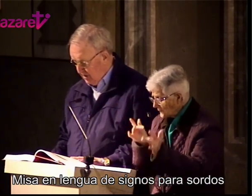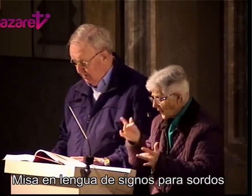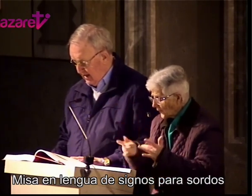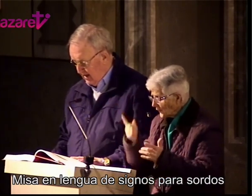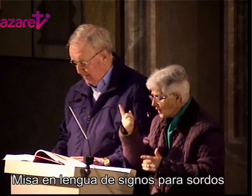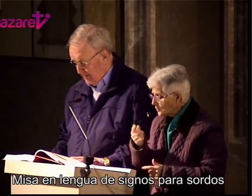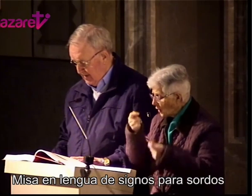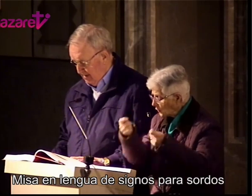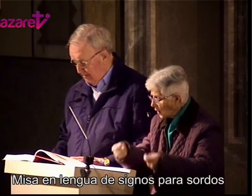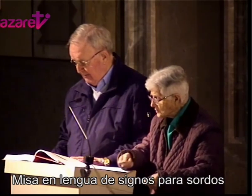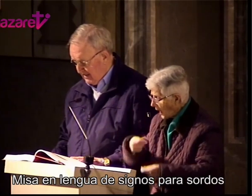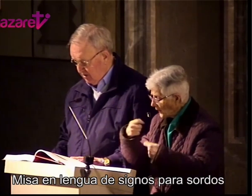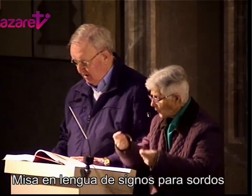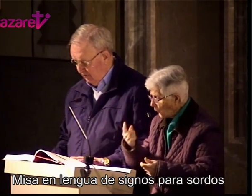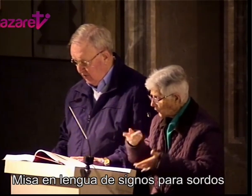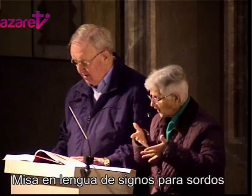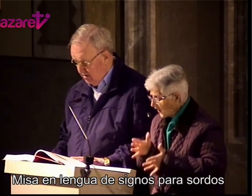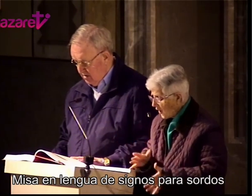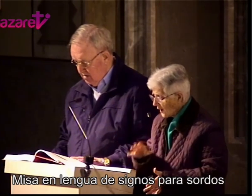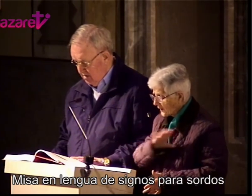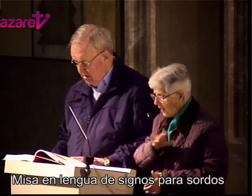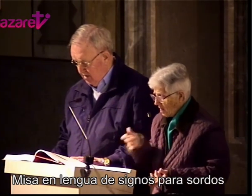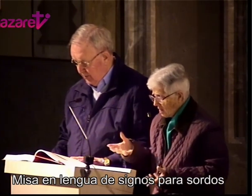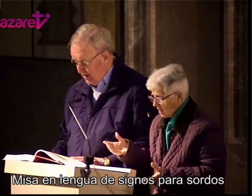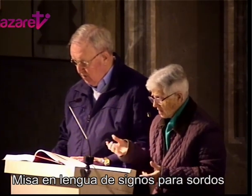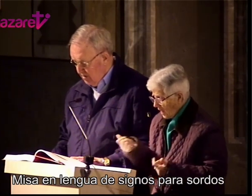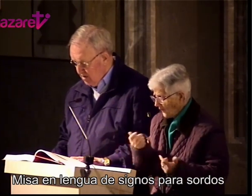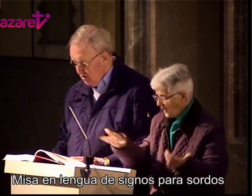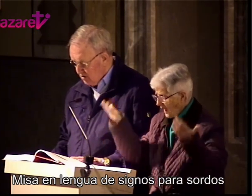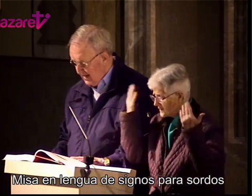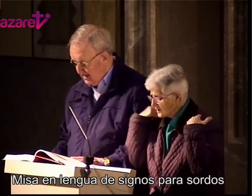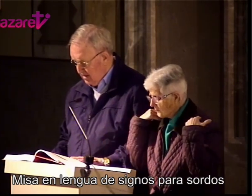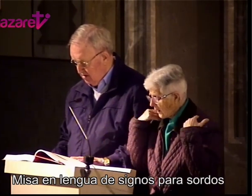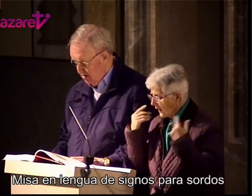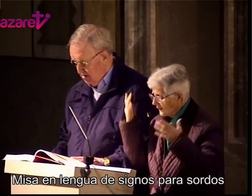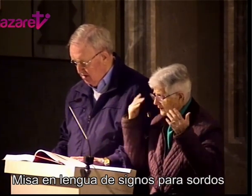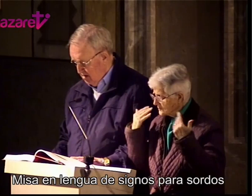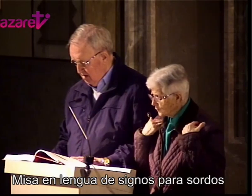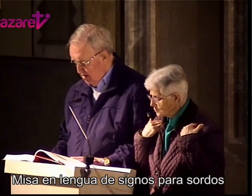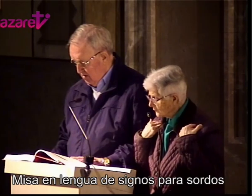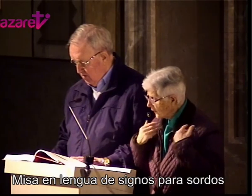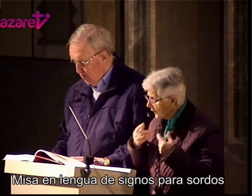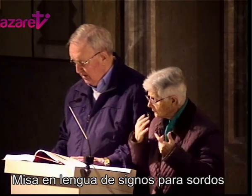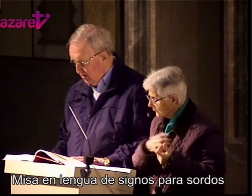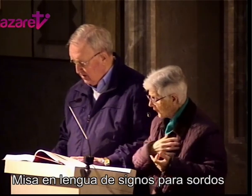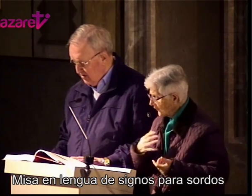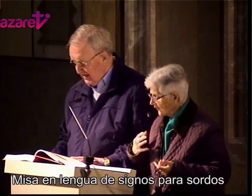combustible, pasto del fuego. Porque un niño nos ha nacido, un hijo se nos ha